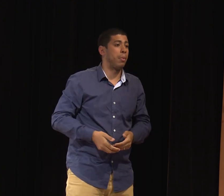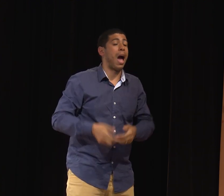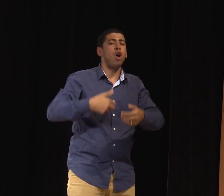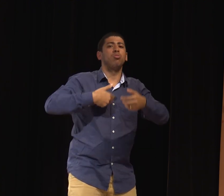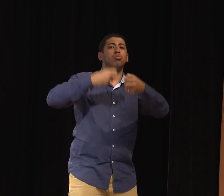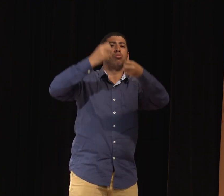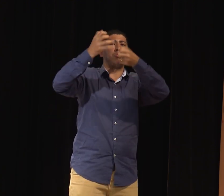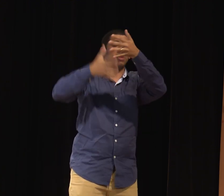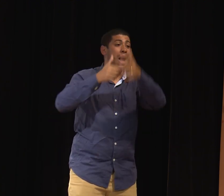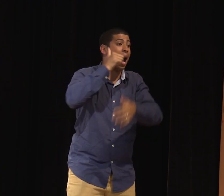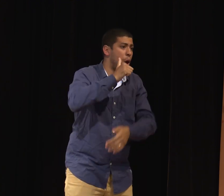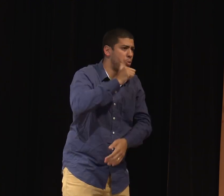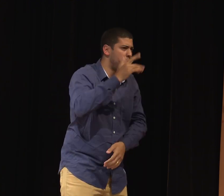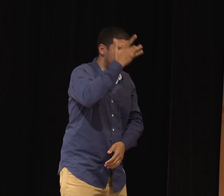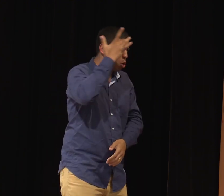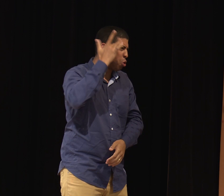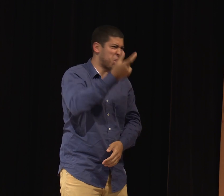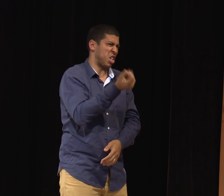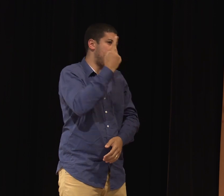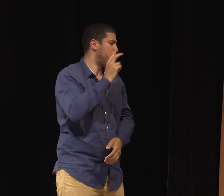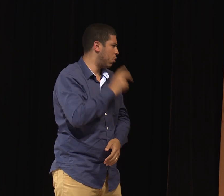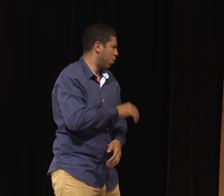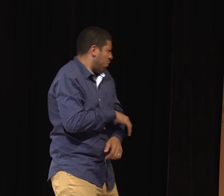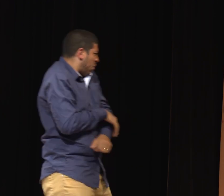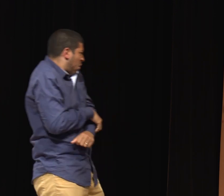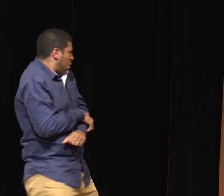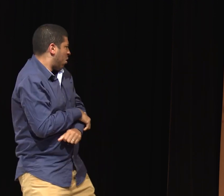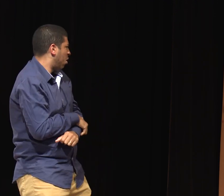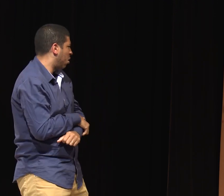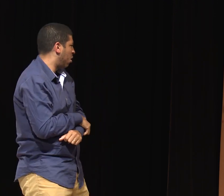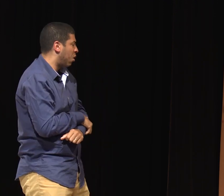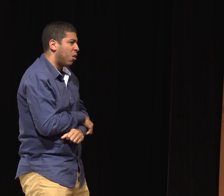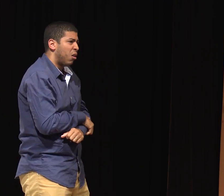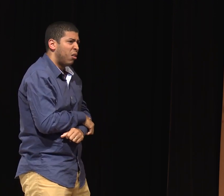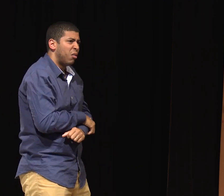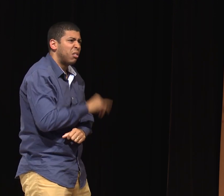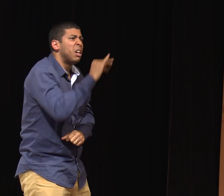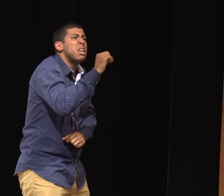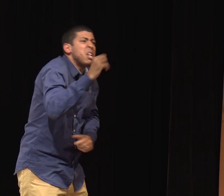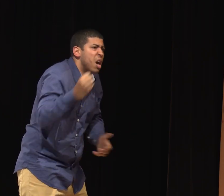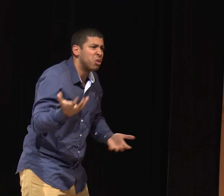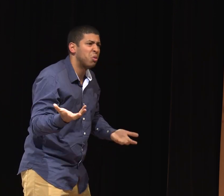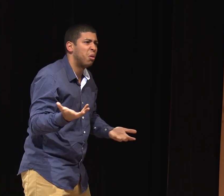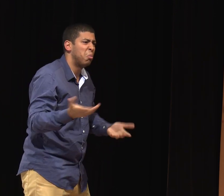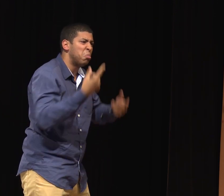pouquinho, mas e eu comecei a explicar. A pessoa muito esquisita ficou olhando, meio assustada. Que